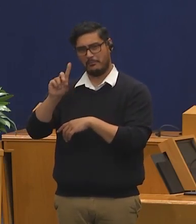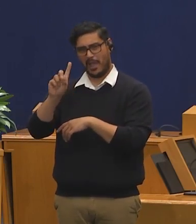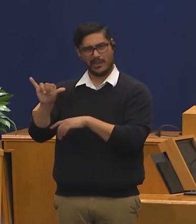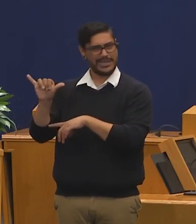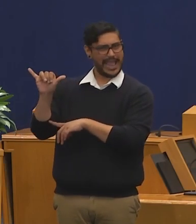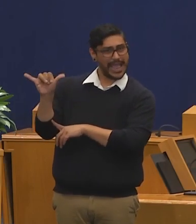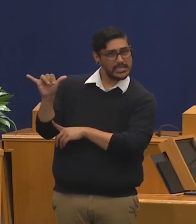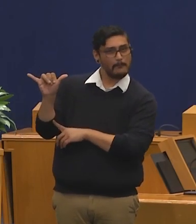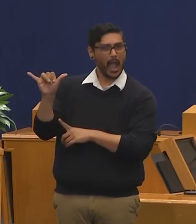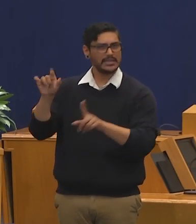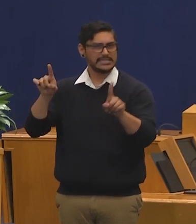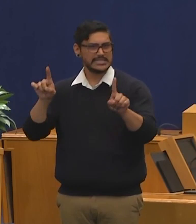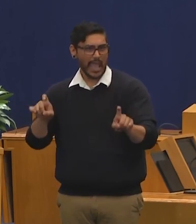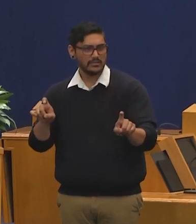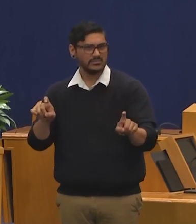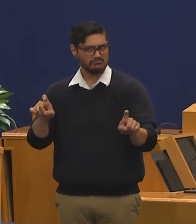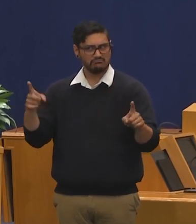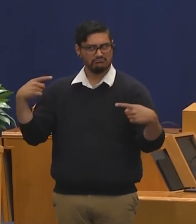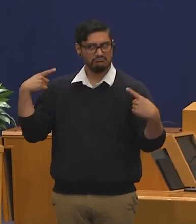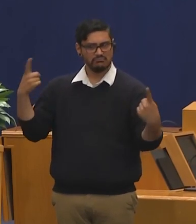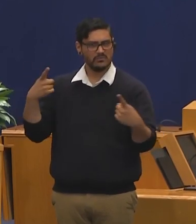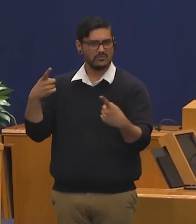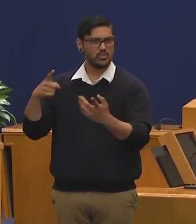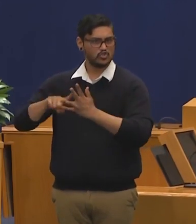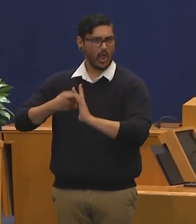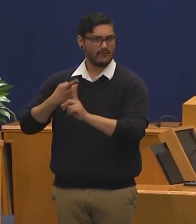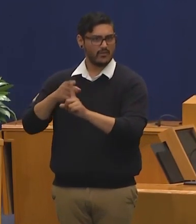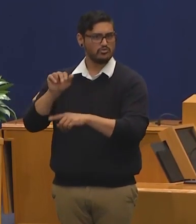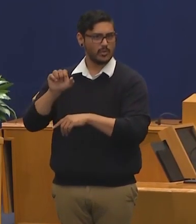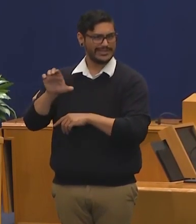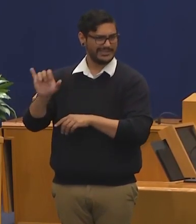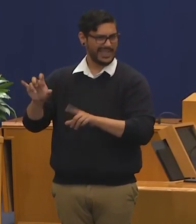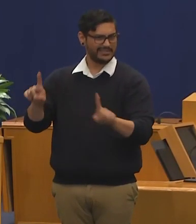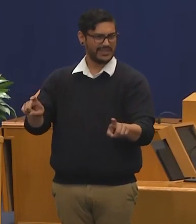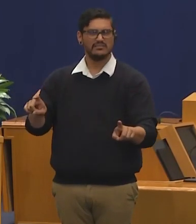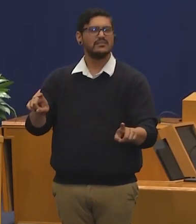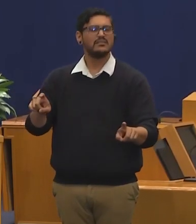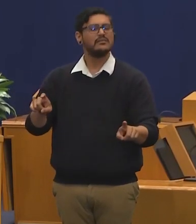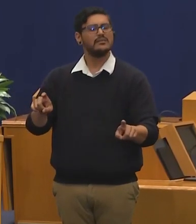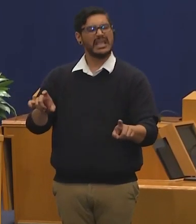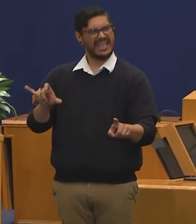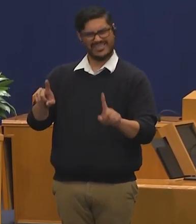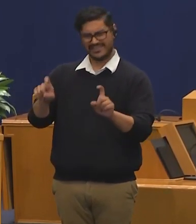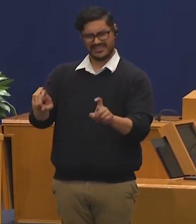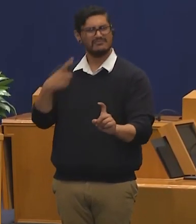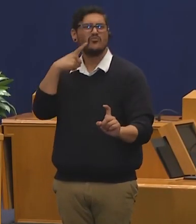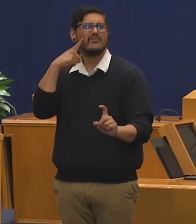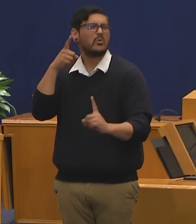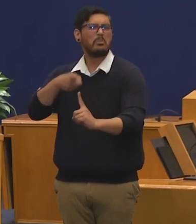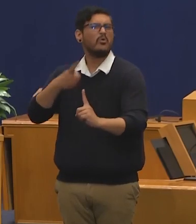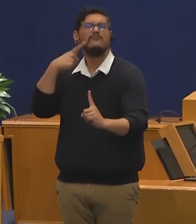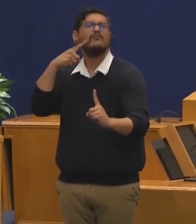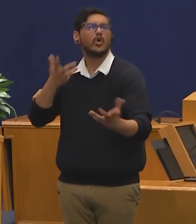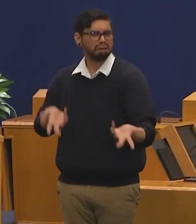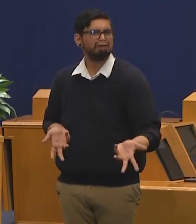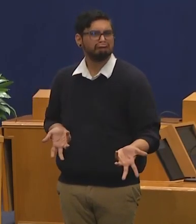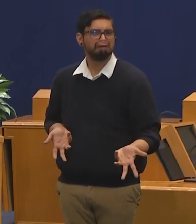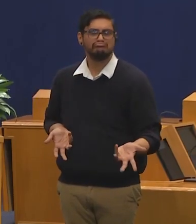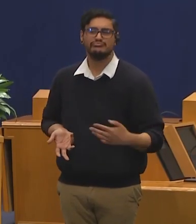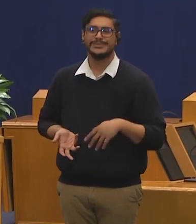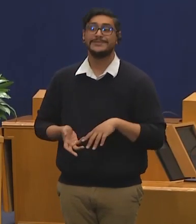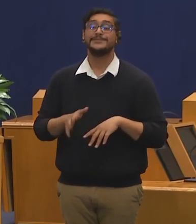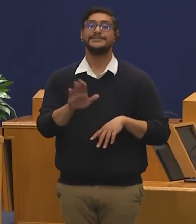Ángeles y la Universidad del Sur de California? ¿Y cuál es el objetivo de esta prueba? Mira, les quiero